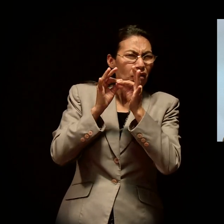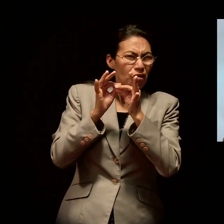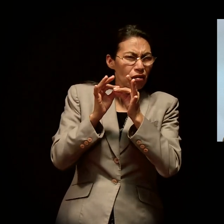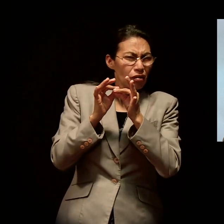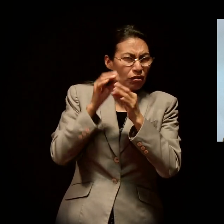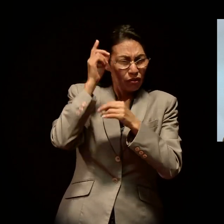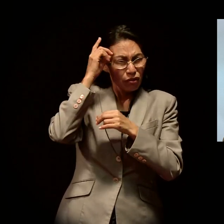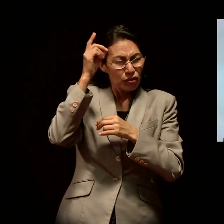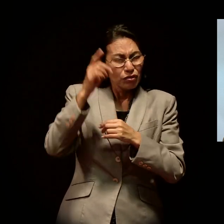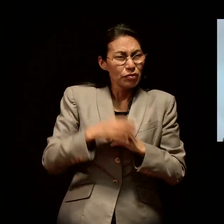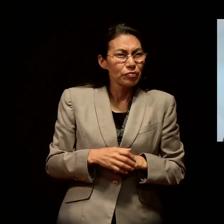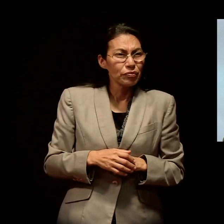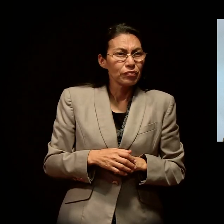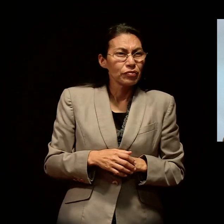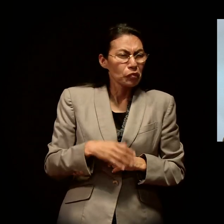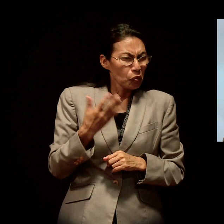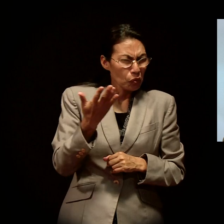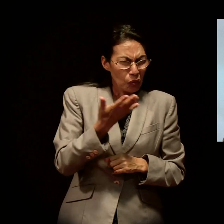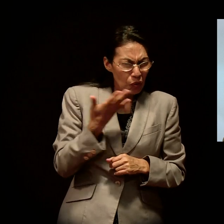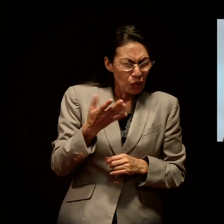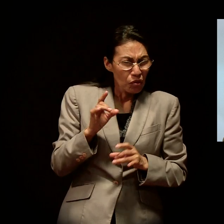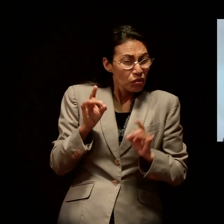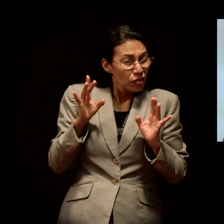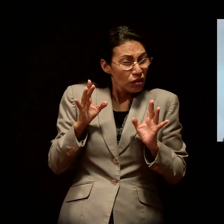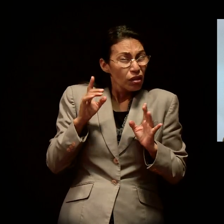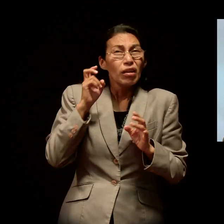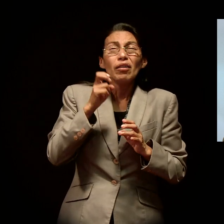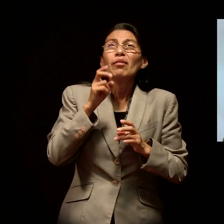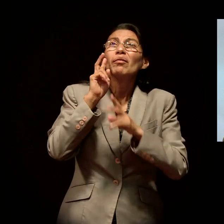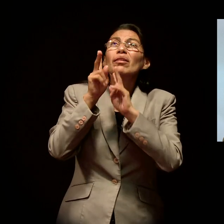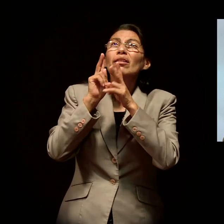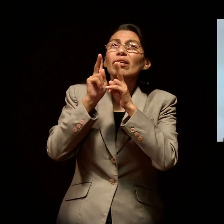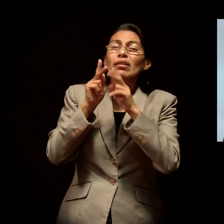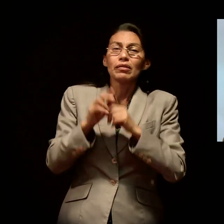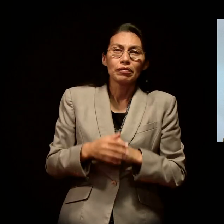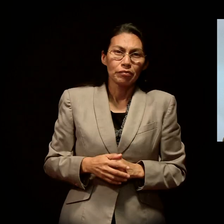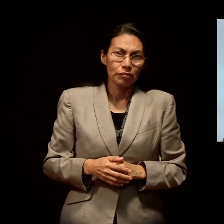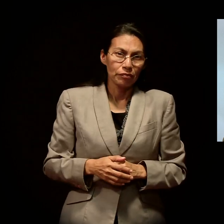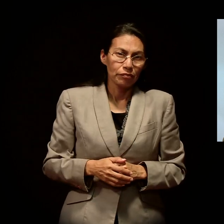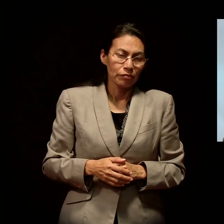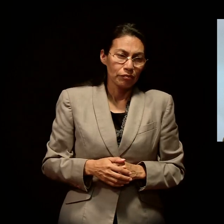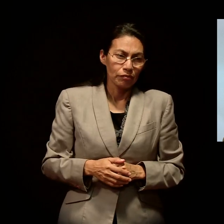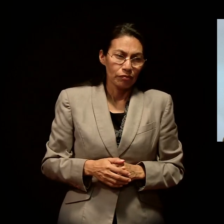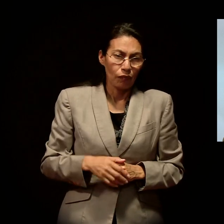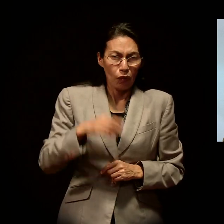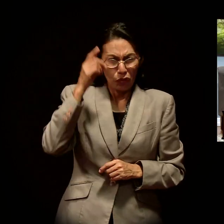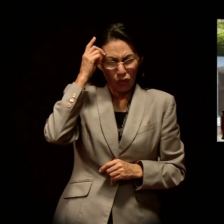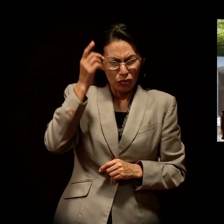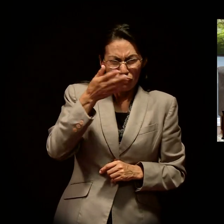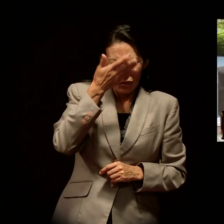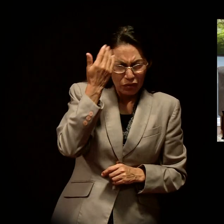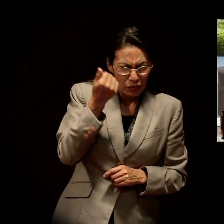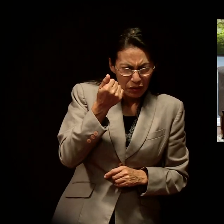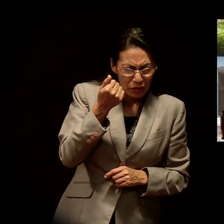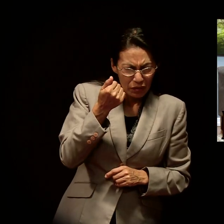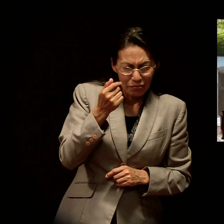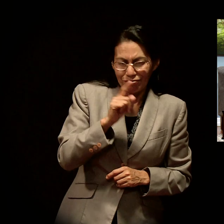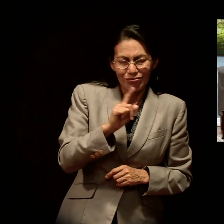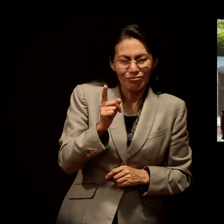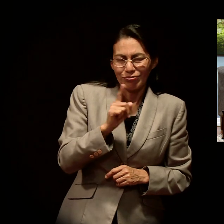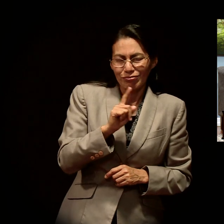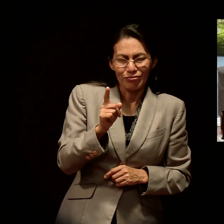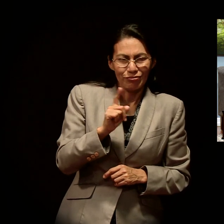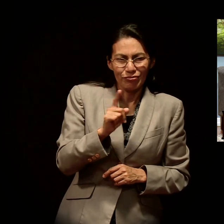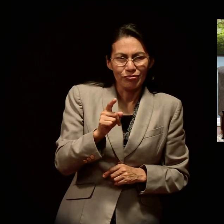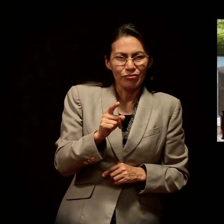con Dios donde uno le cuenta todo lo que te pasa Dios correcto pero no porque